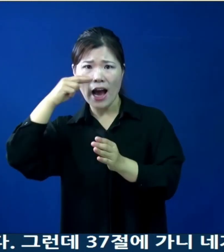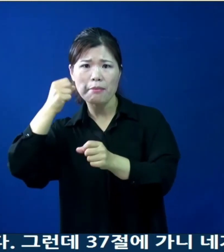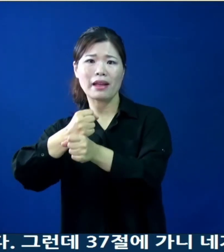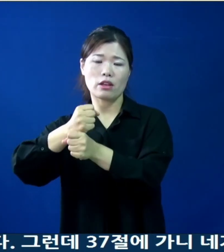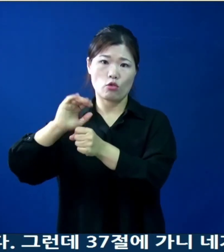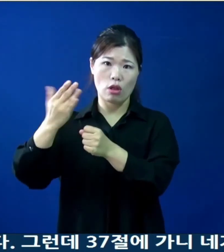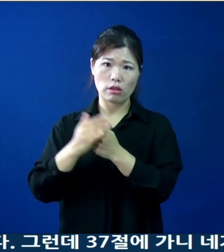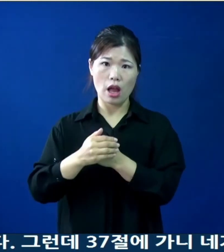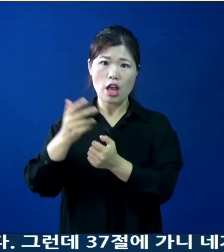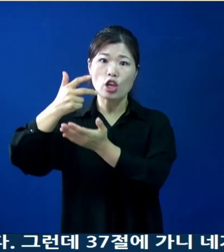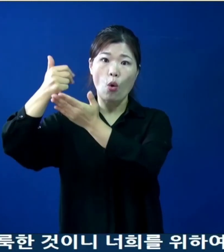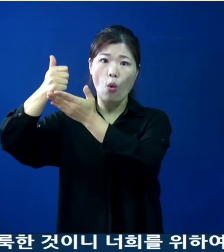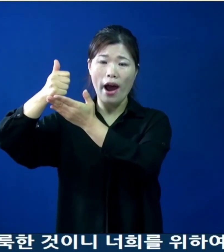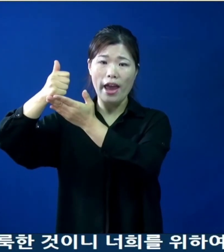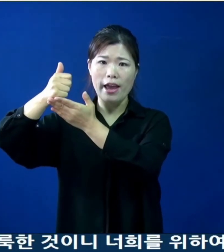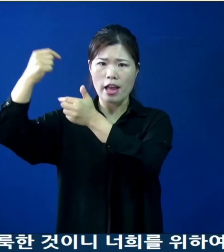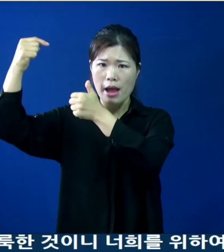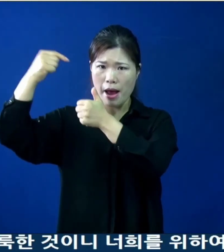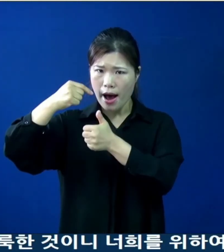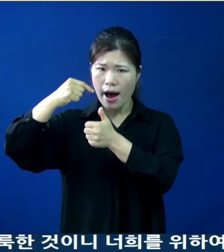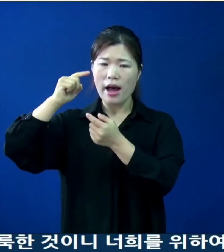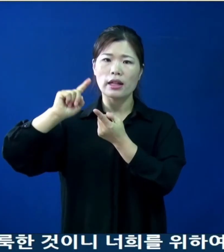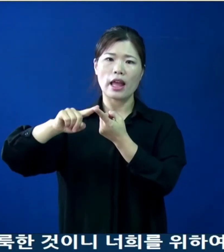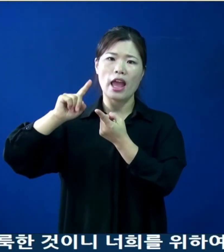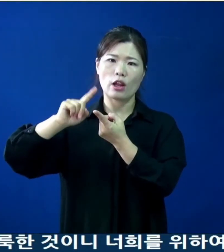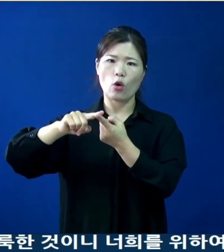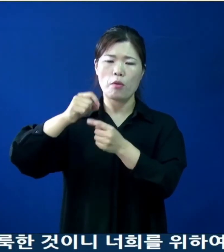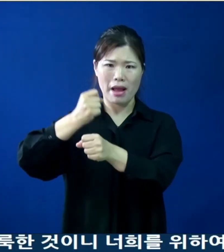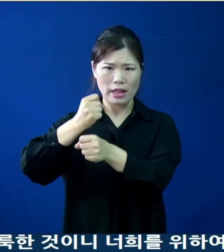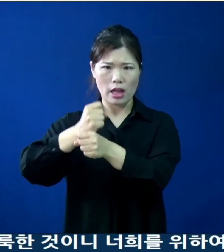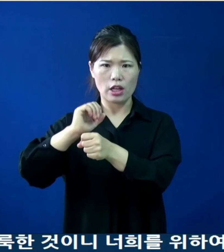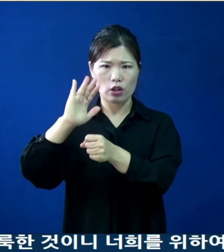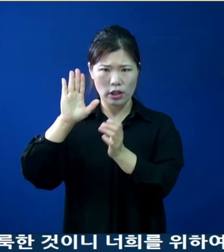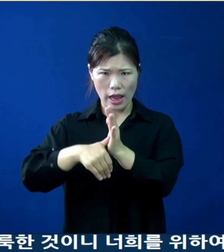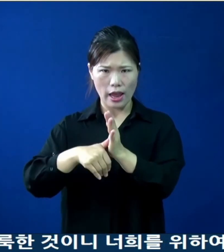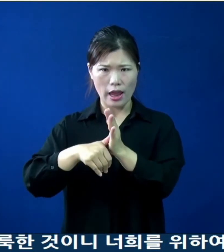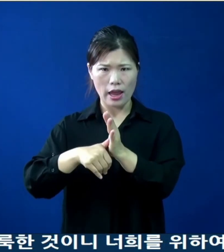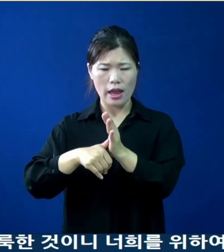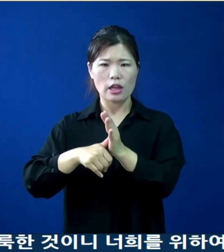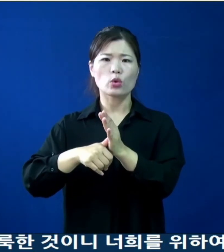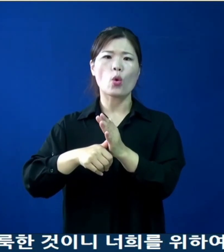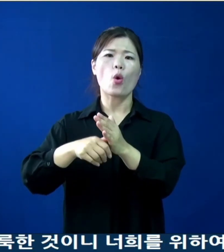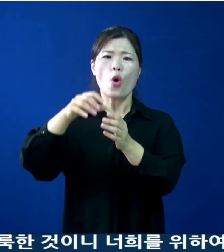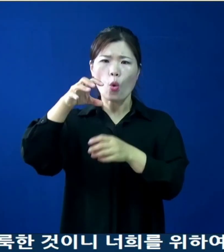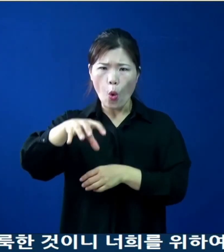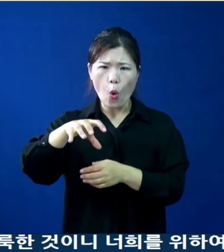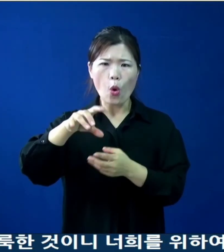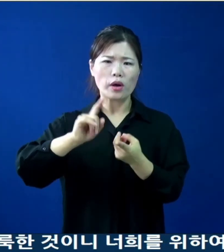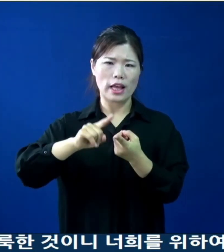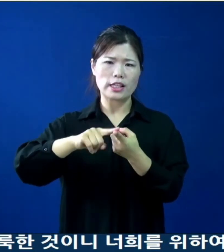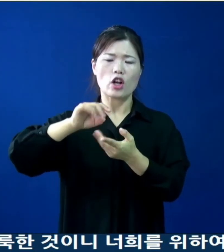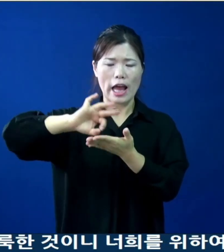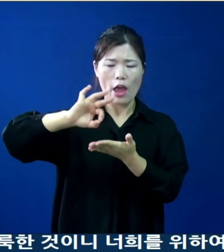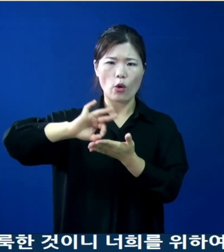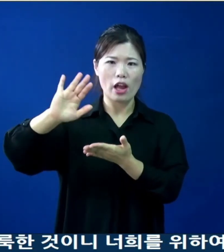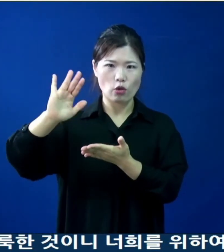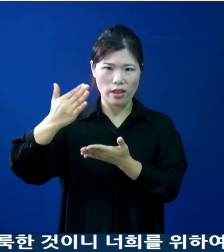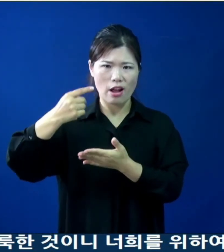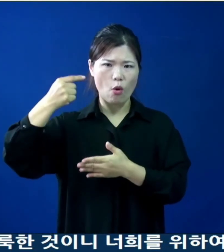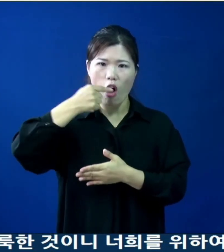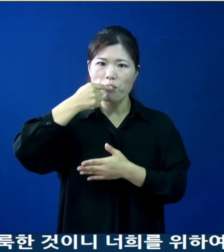여호와께서 규정한 방법대로 만들어서 규정한 곳을 규정한 때에 사용해야 된다. 엄격한 명령을